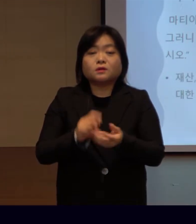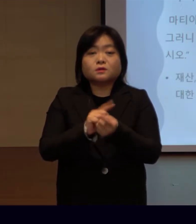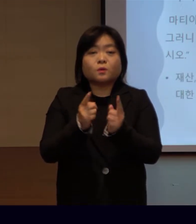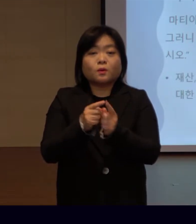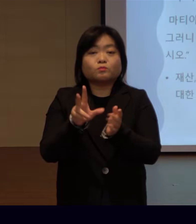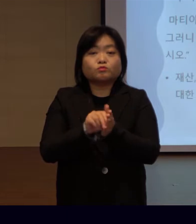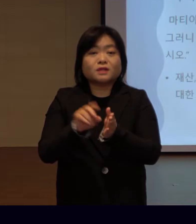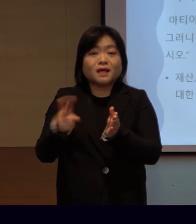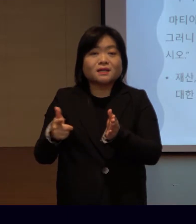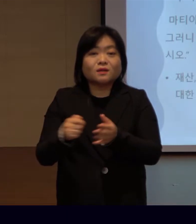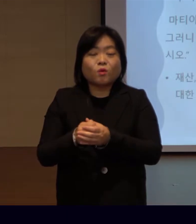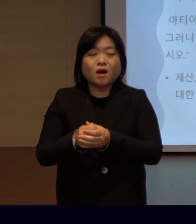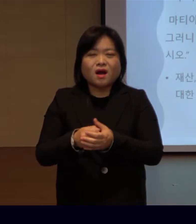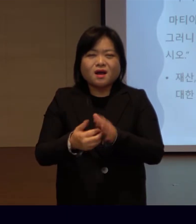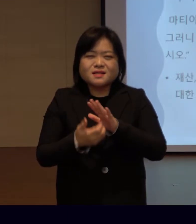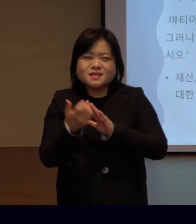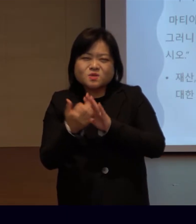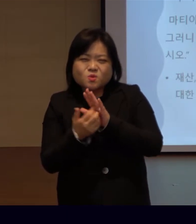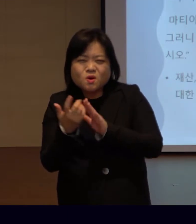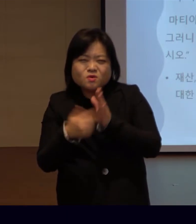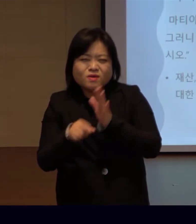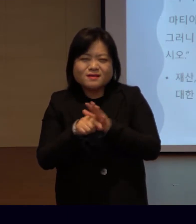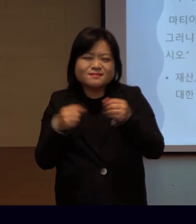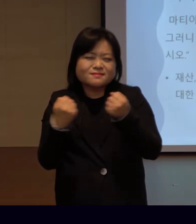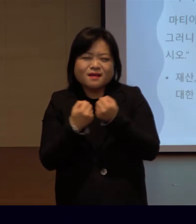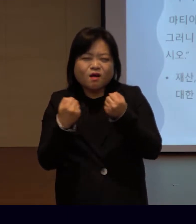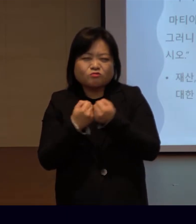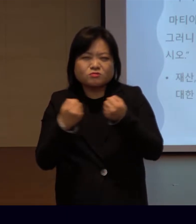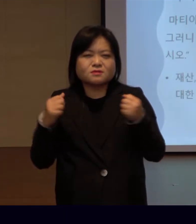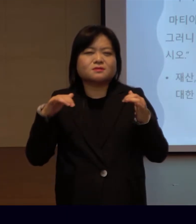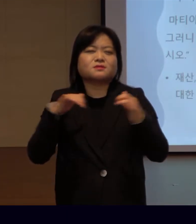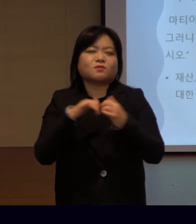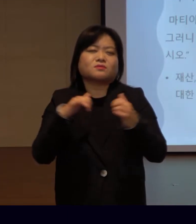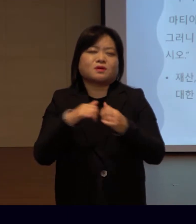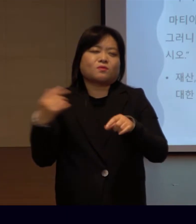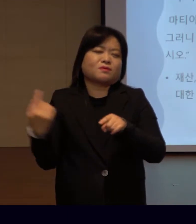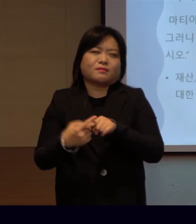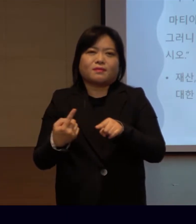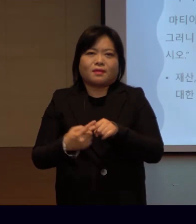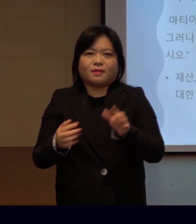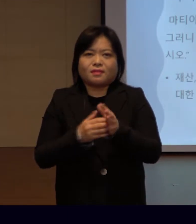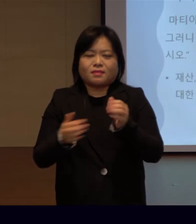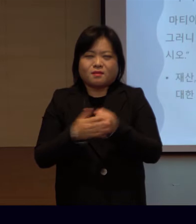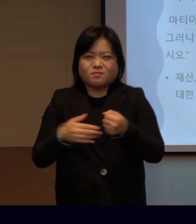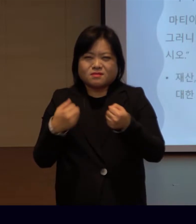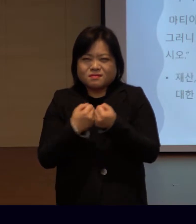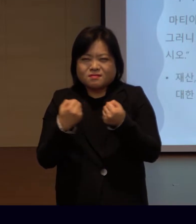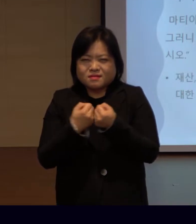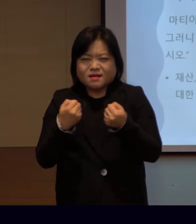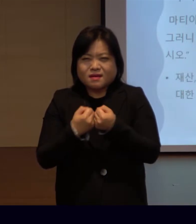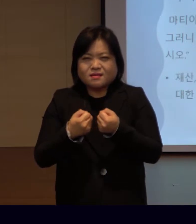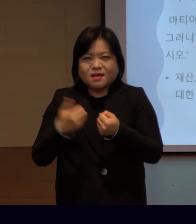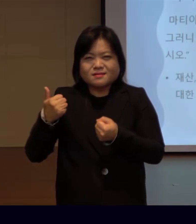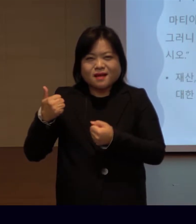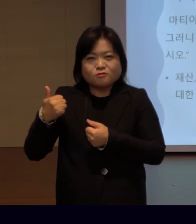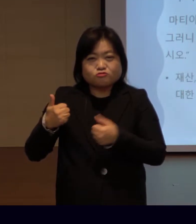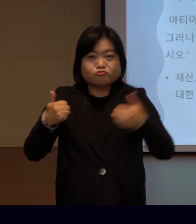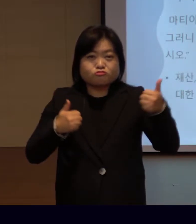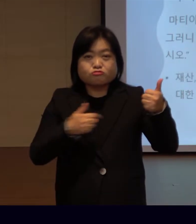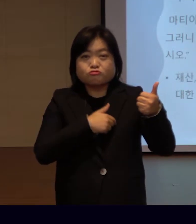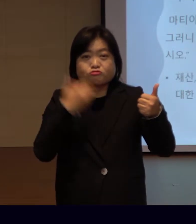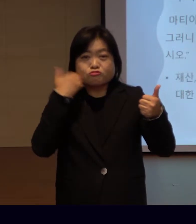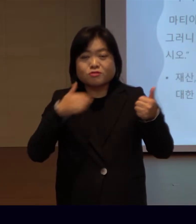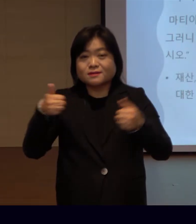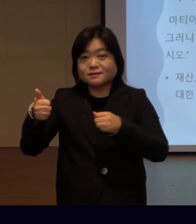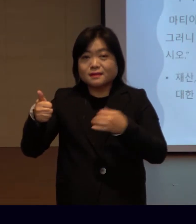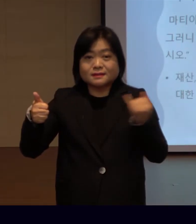아니라 이권을 위해 싸워야 하는 전쟁이 돼버립니다. 그리고 그 전쟁터에 나가는 장수는